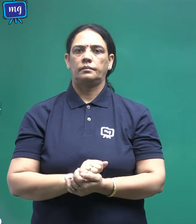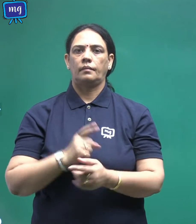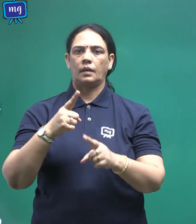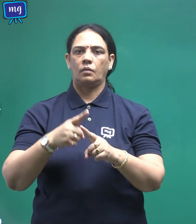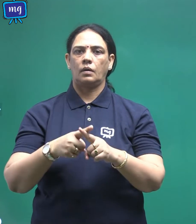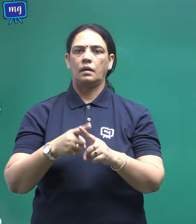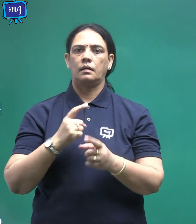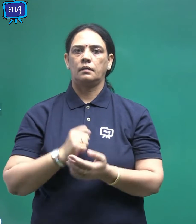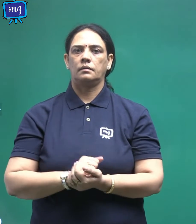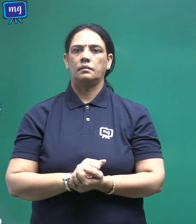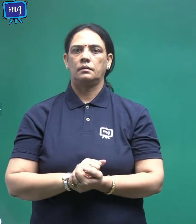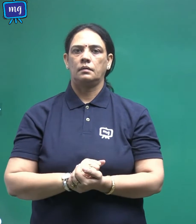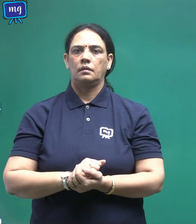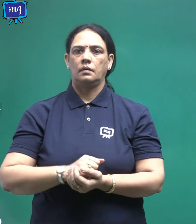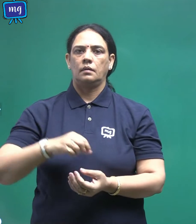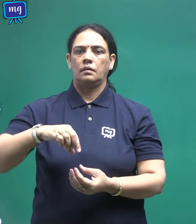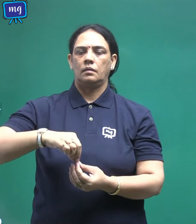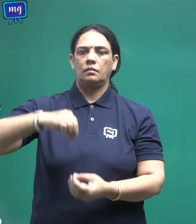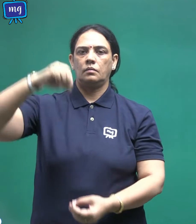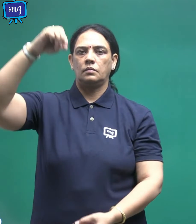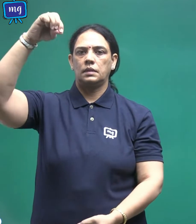गुणा ऊंचाई